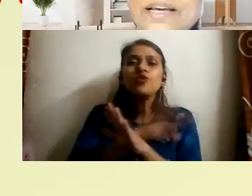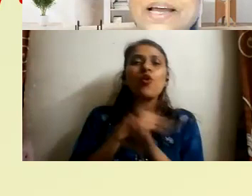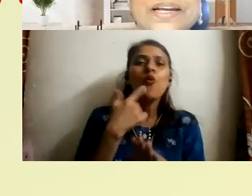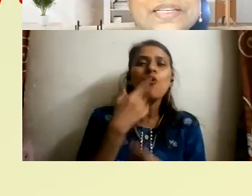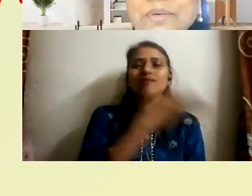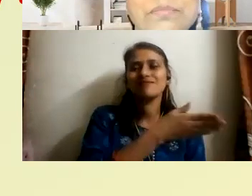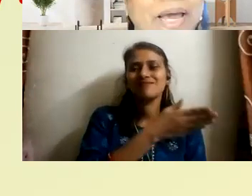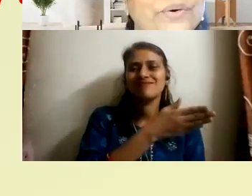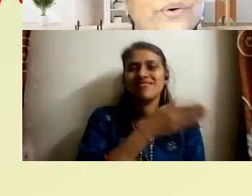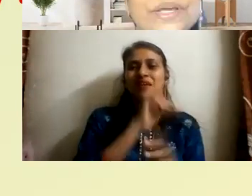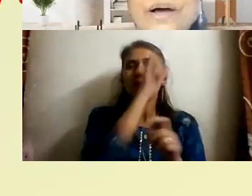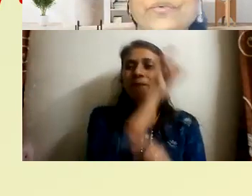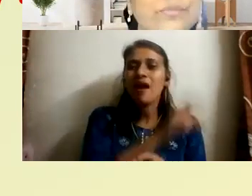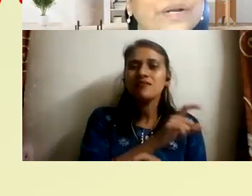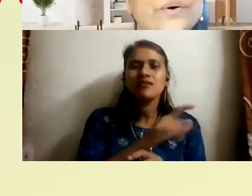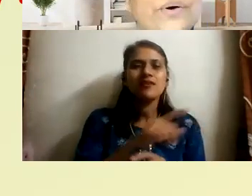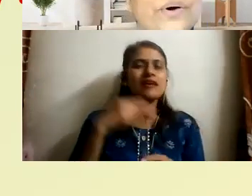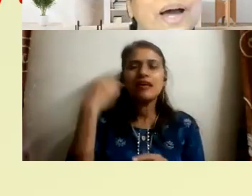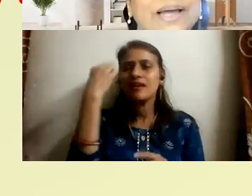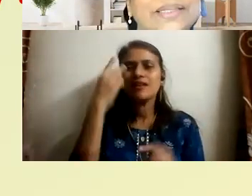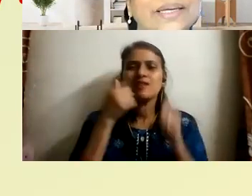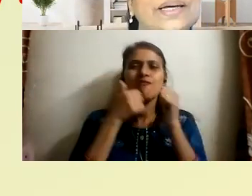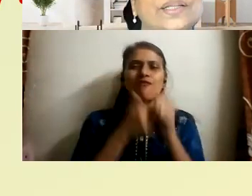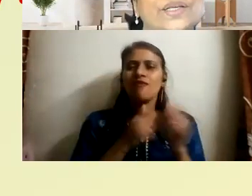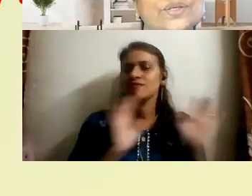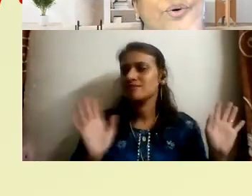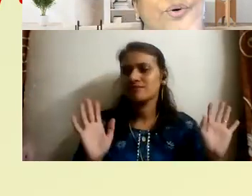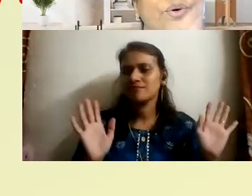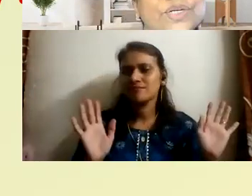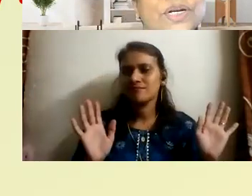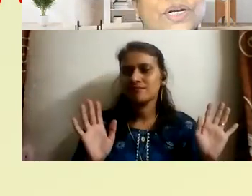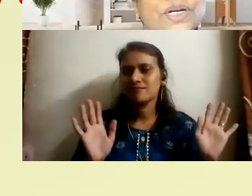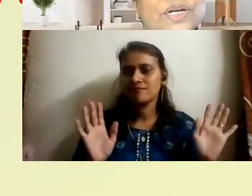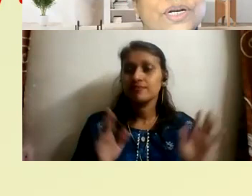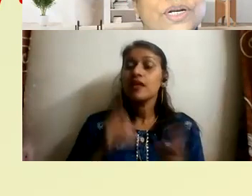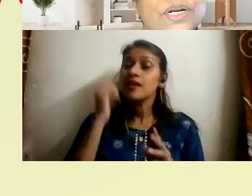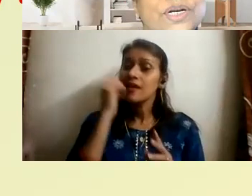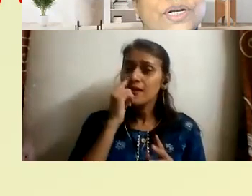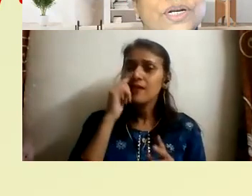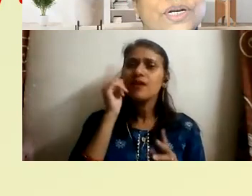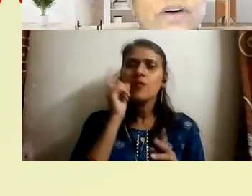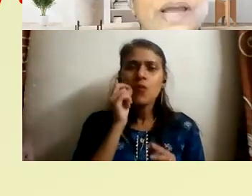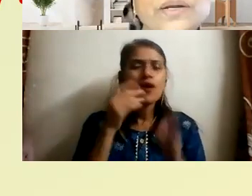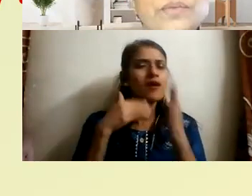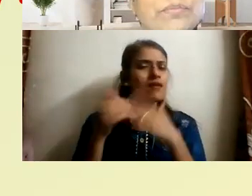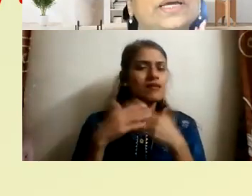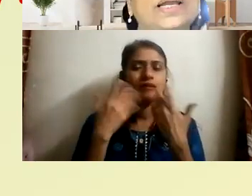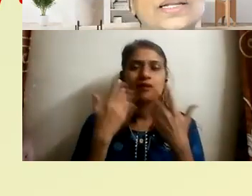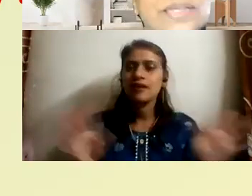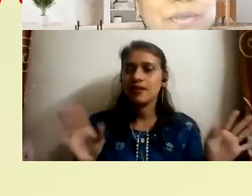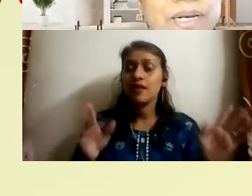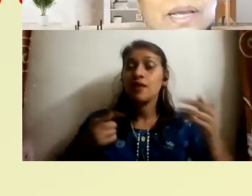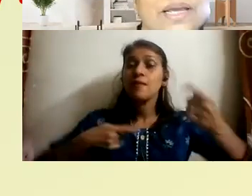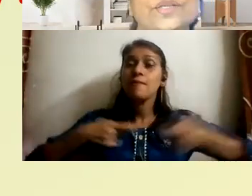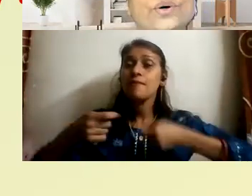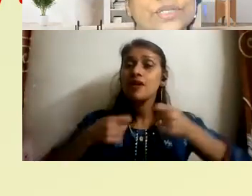हैं, unreasonable man हो या woman हो, I think the social entrepreneur is defined by being